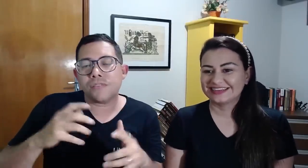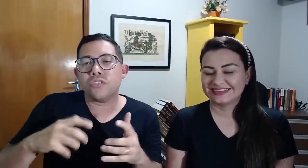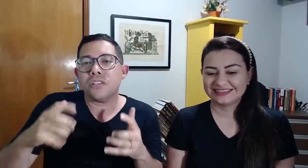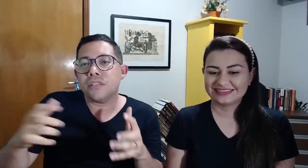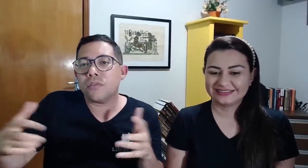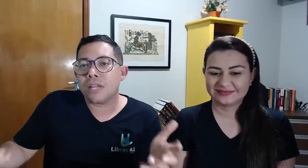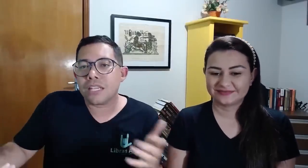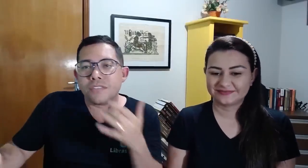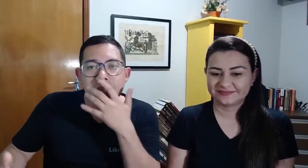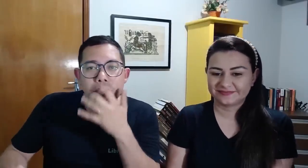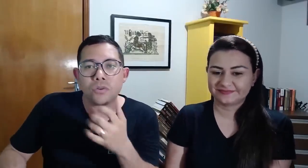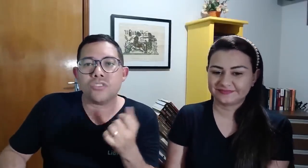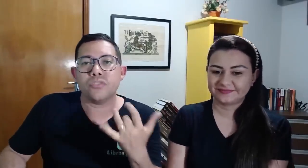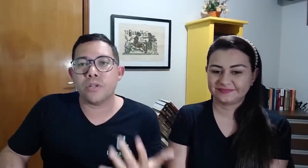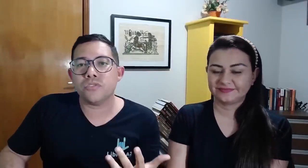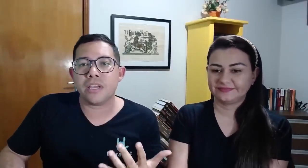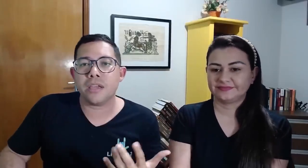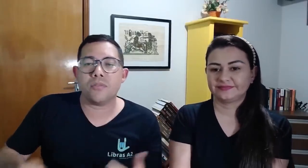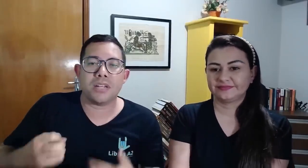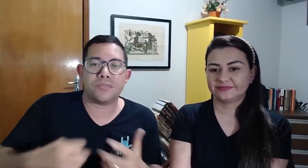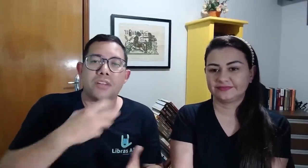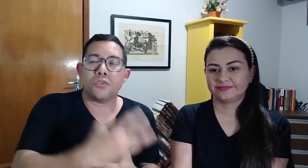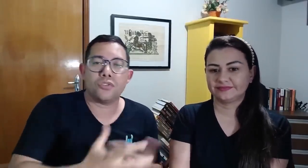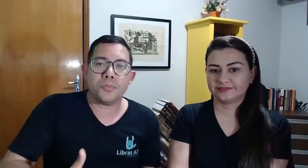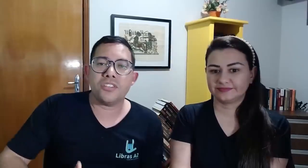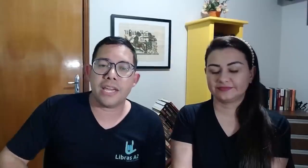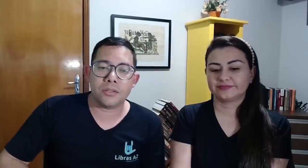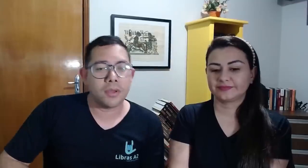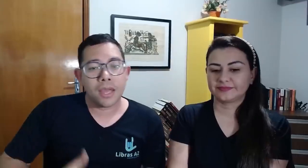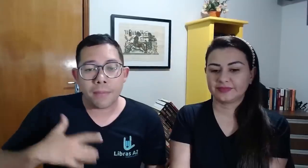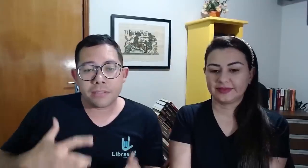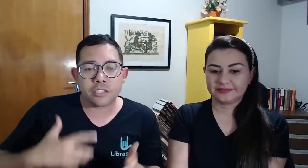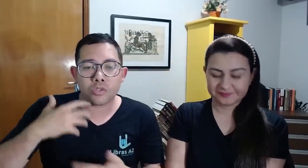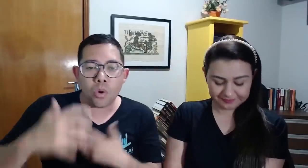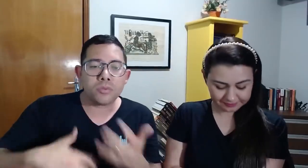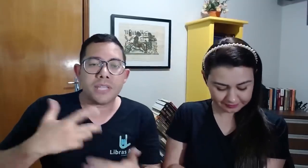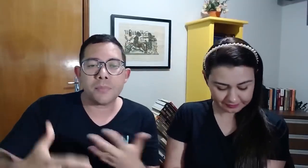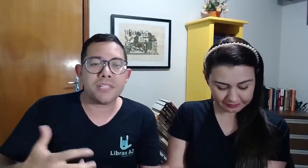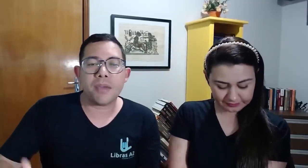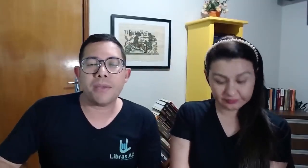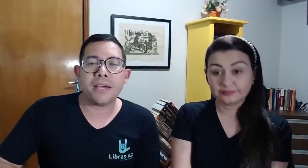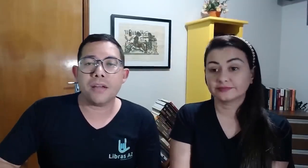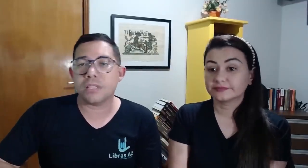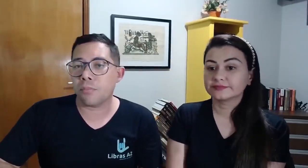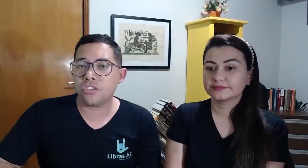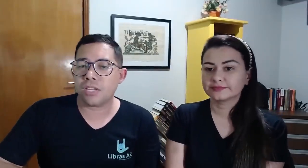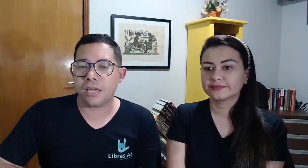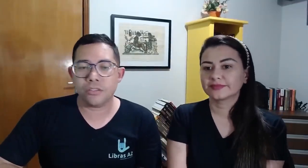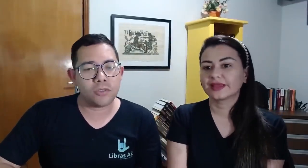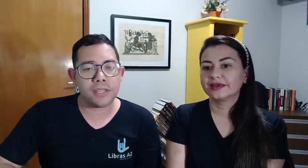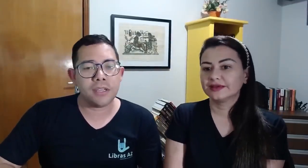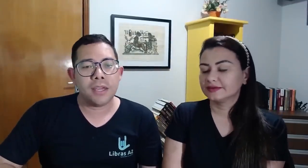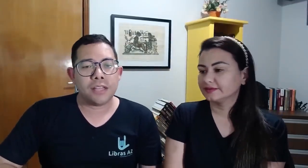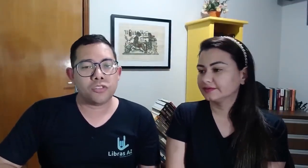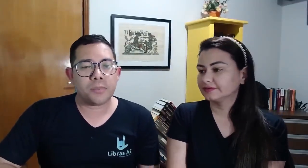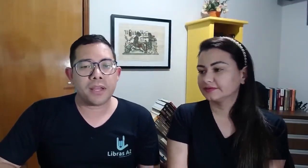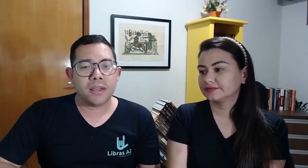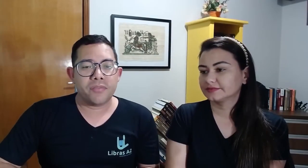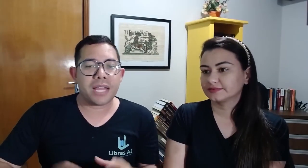vai utilizando classificadores de manuseio, classificadores de objeto. Mas isso, com o tempo, você vai pegando, tá bom, Edneia? Isso aí é só para ficar